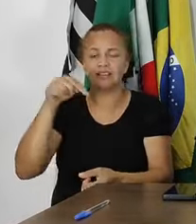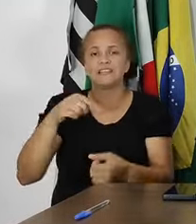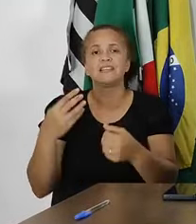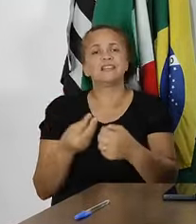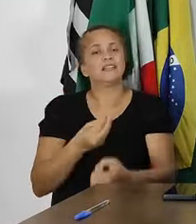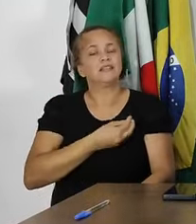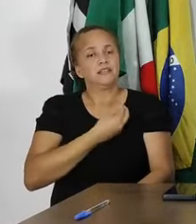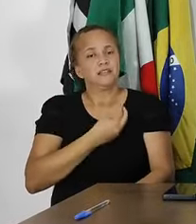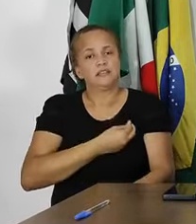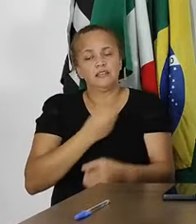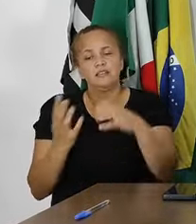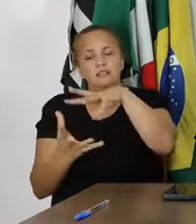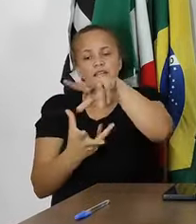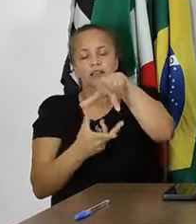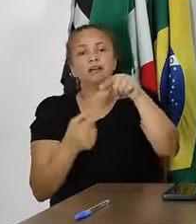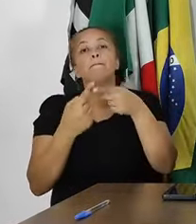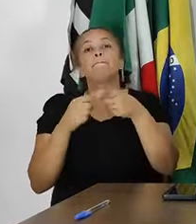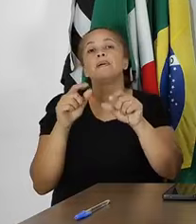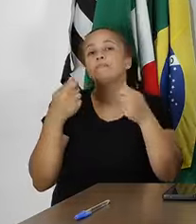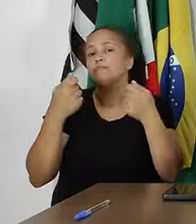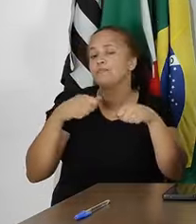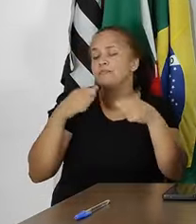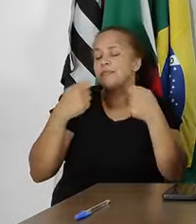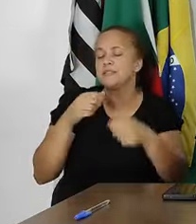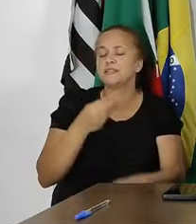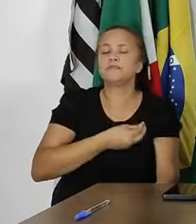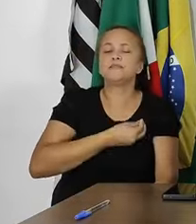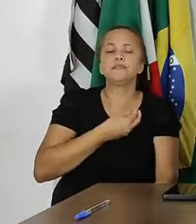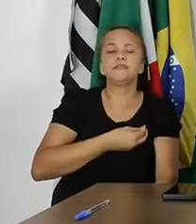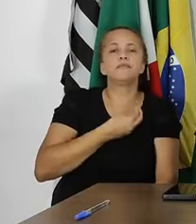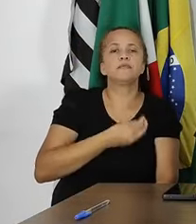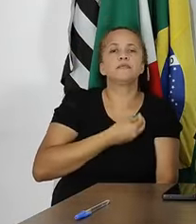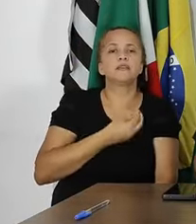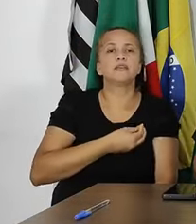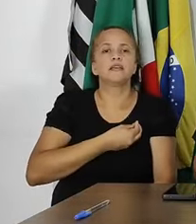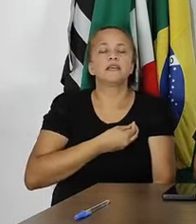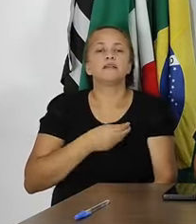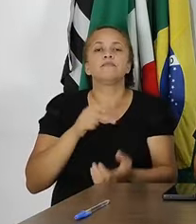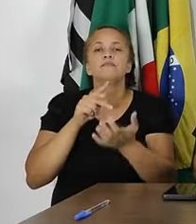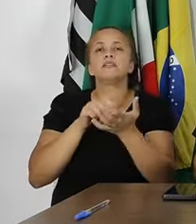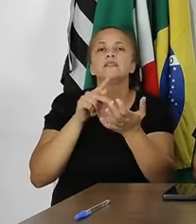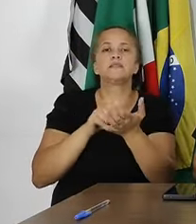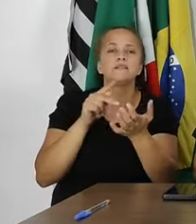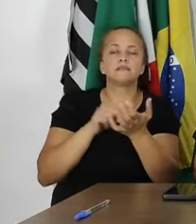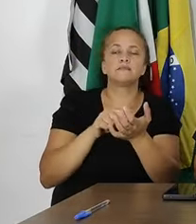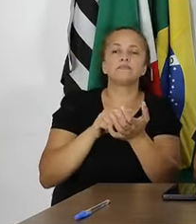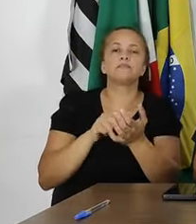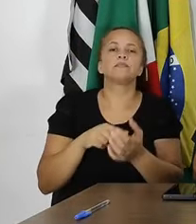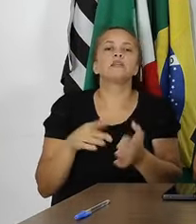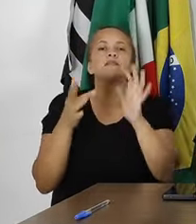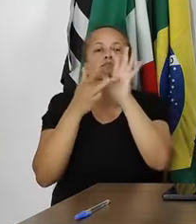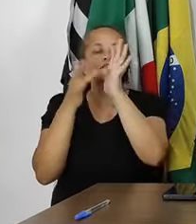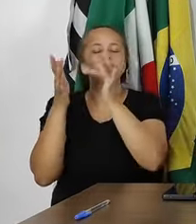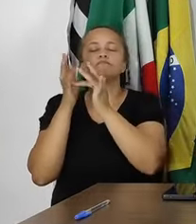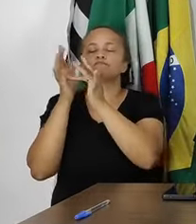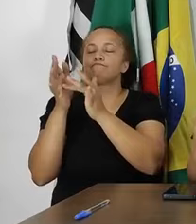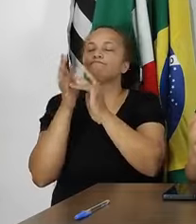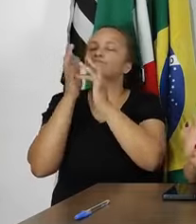que viver uma vida aonde podemos de fato sermos testemunhas de que Jesus Cristo vive e